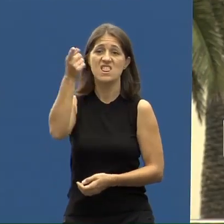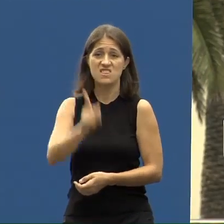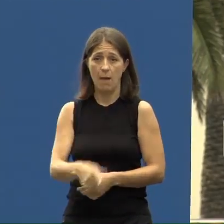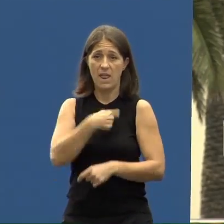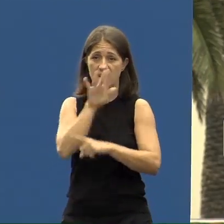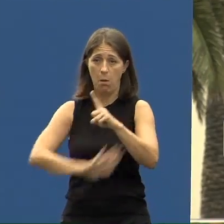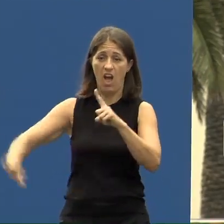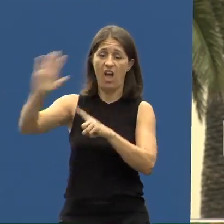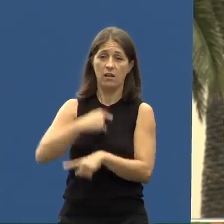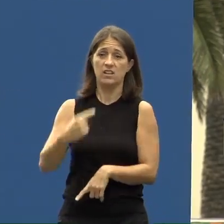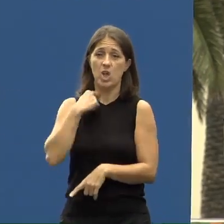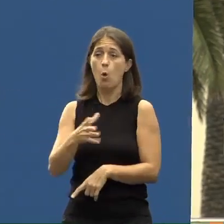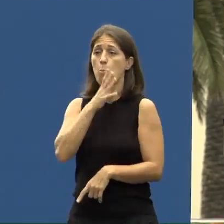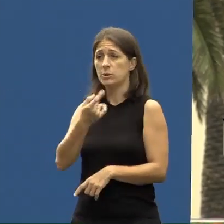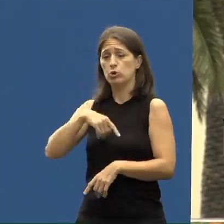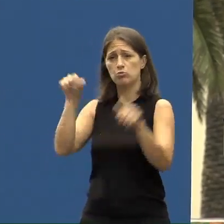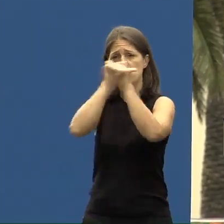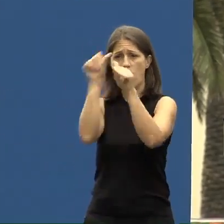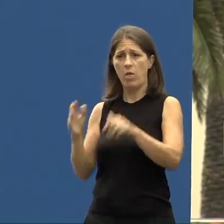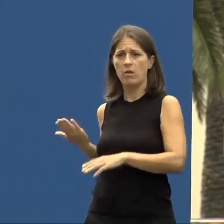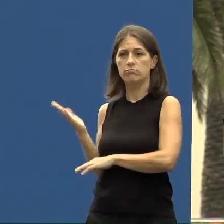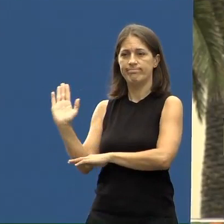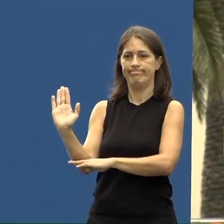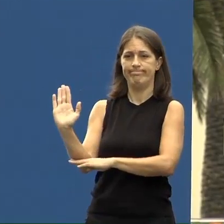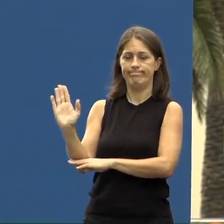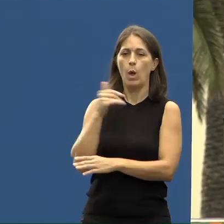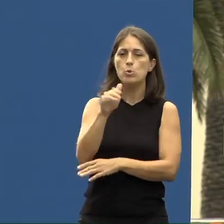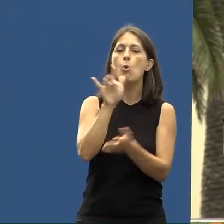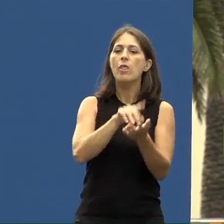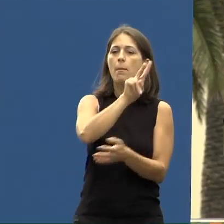conxunto do Estado, porque imos dar exemplo o día 25.